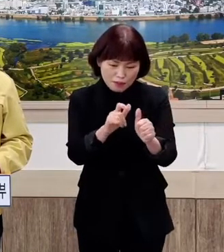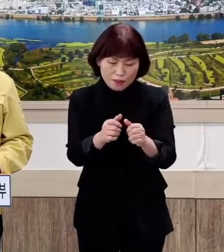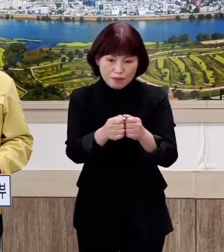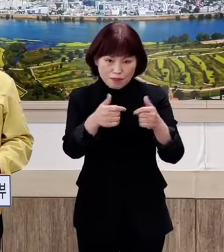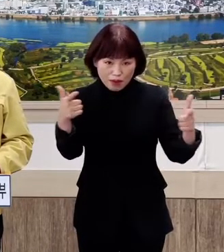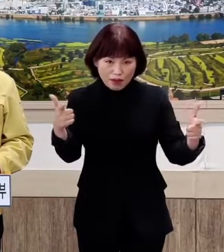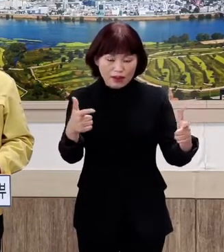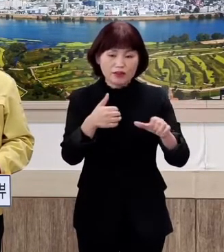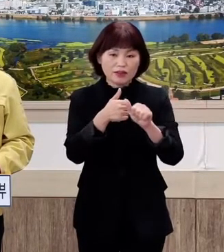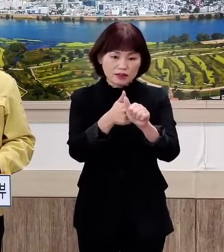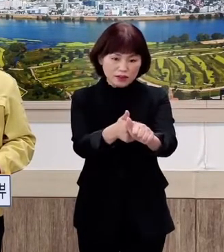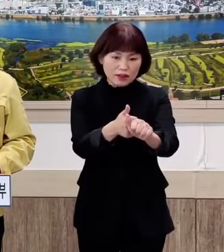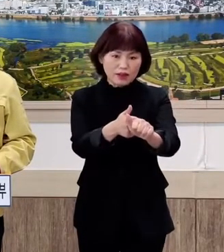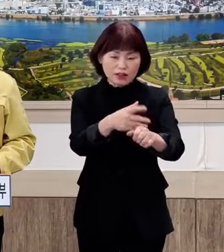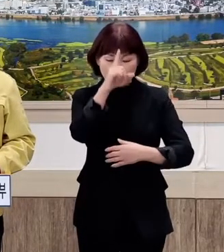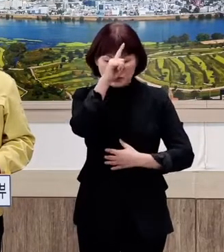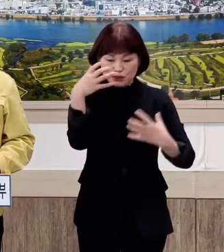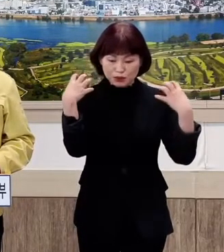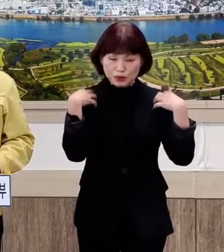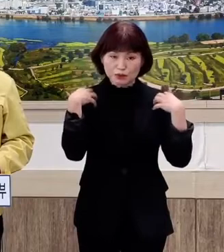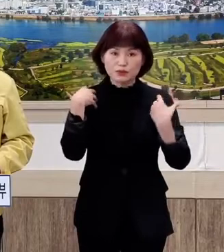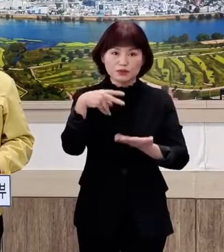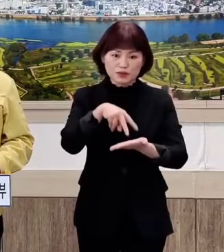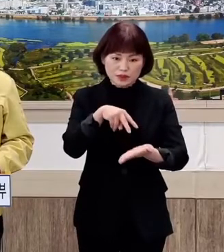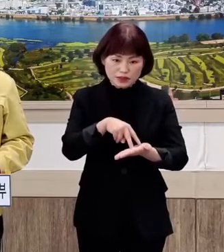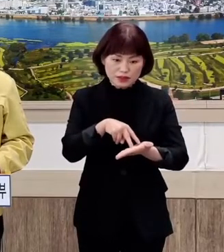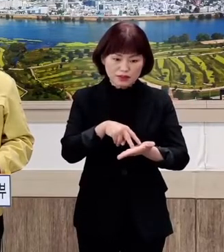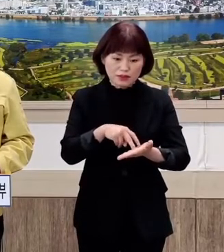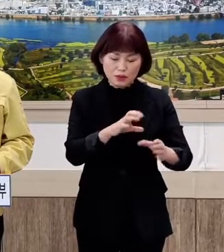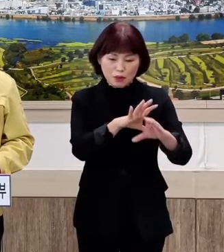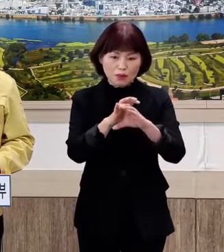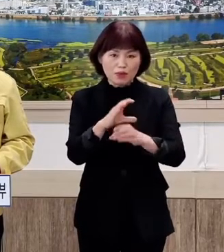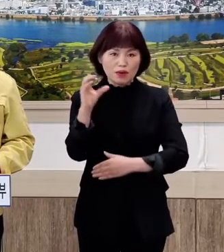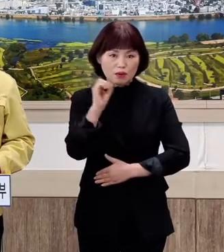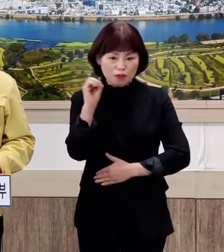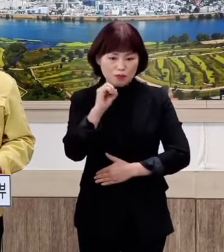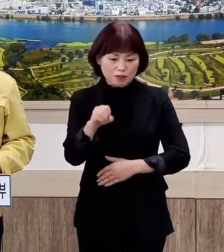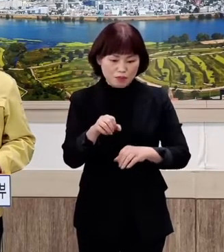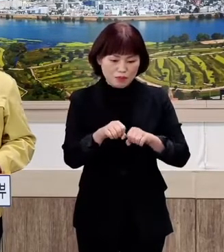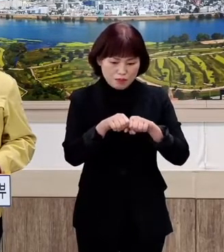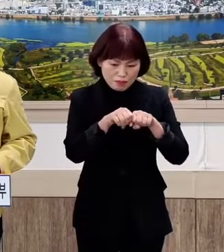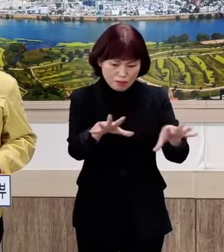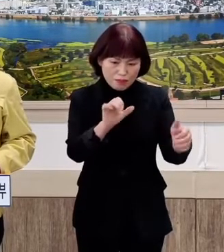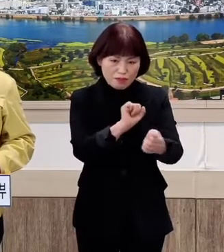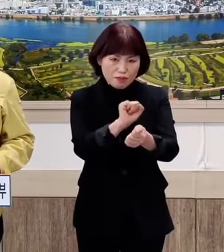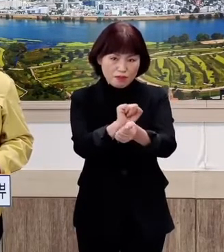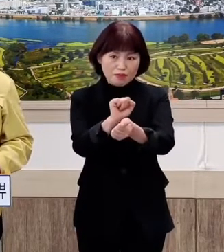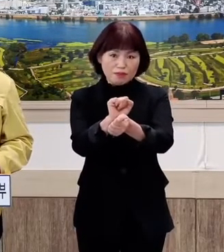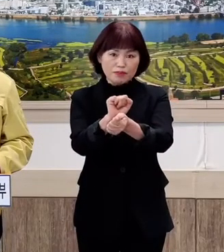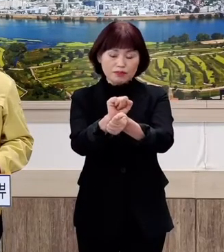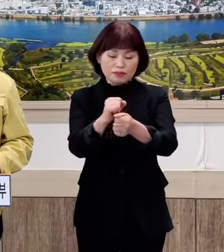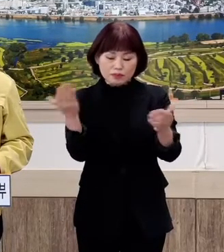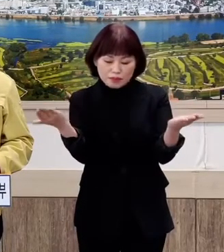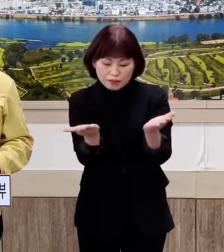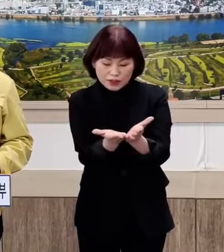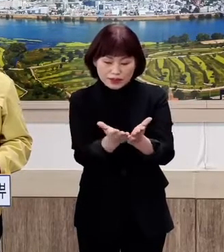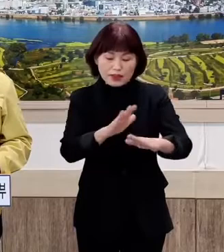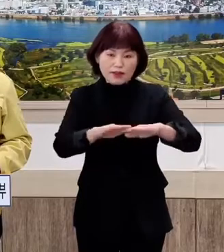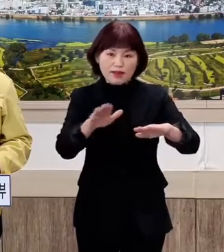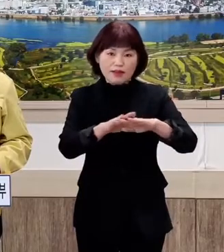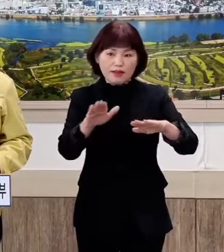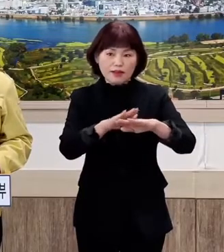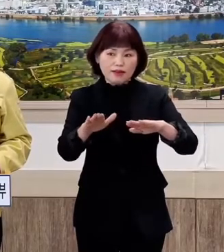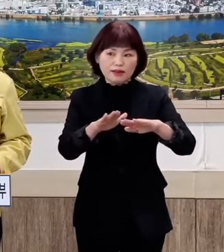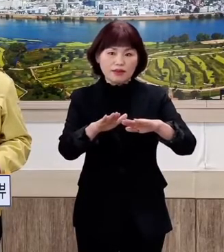정부는 오미크론 대응체계에 돌입하게 되었고 이에 따라 우리 군도 두 가지